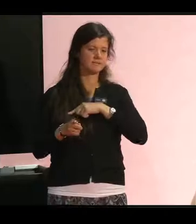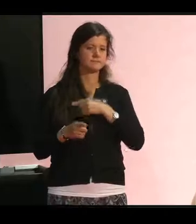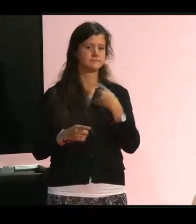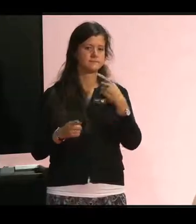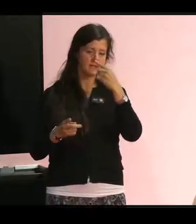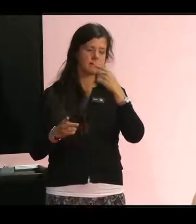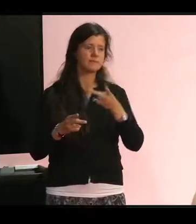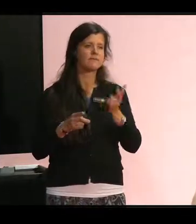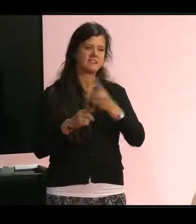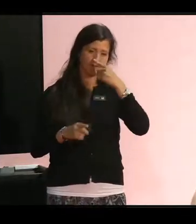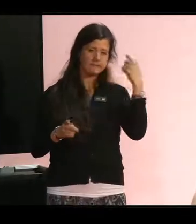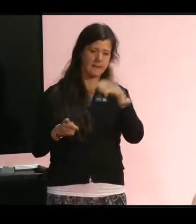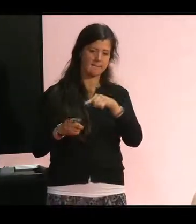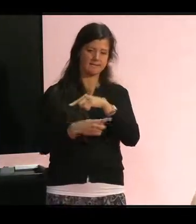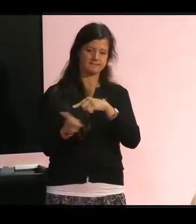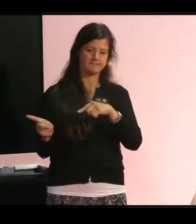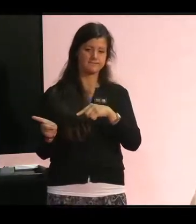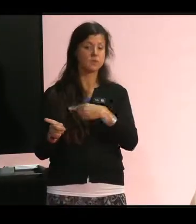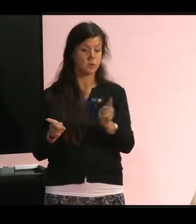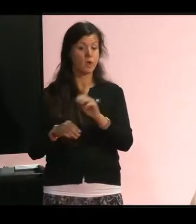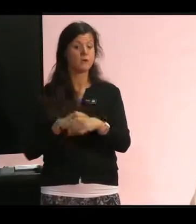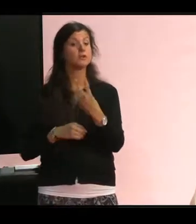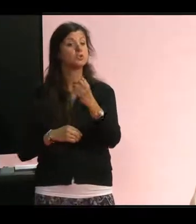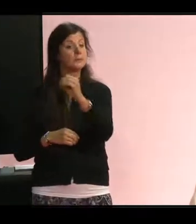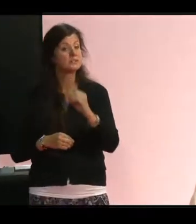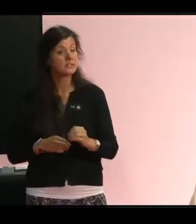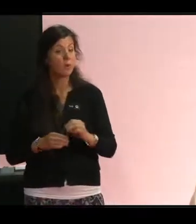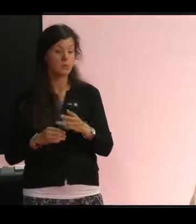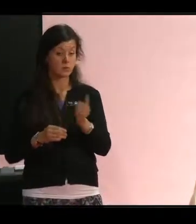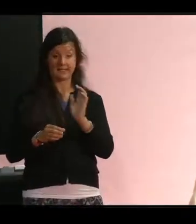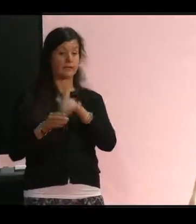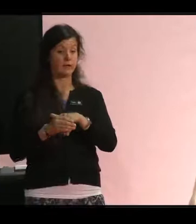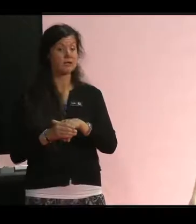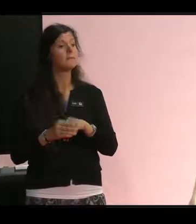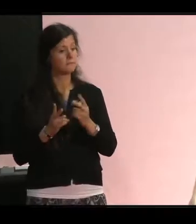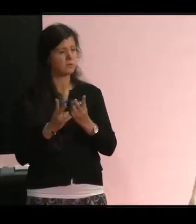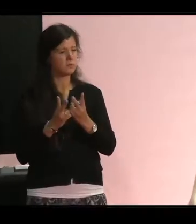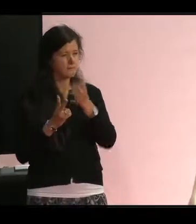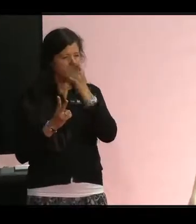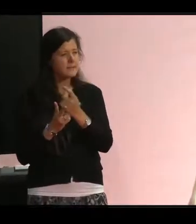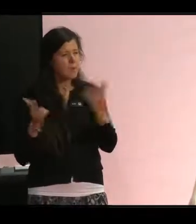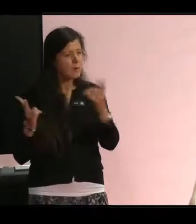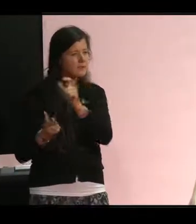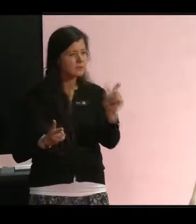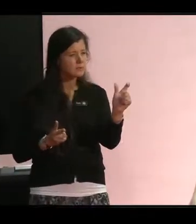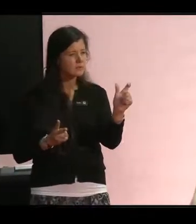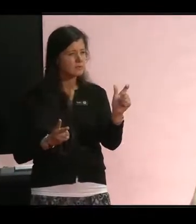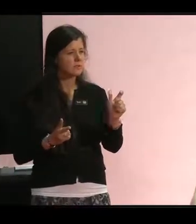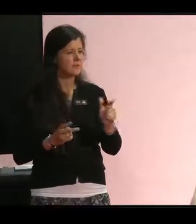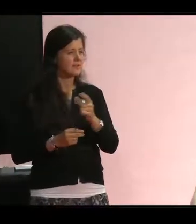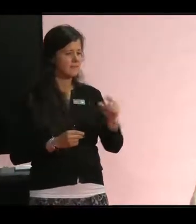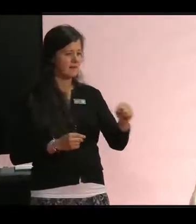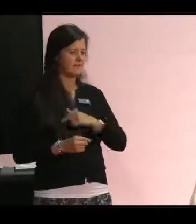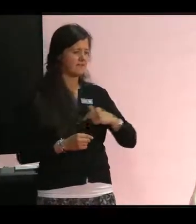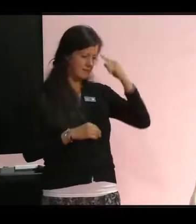de 20%, då är det ganska många personer som vi missar. Ibland så kan det vara lite abstrakt det här